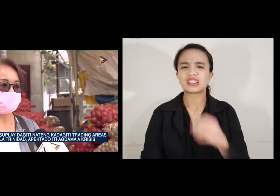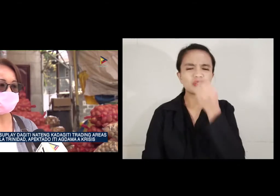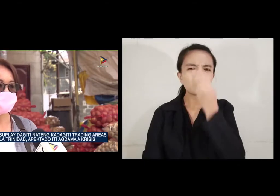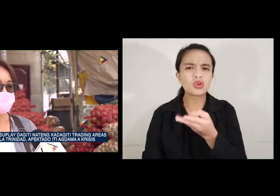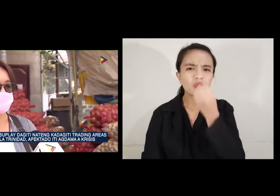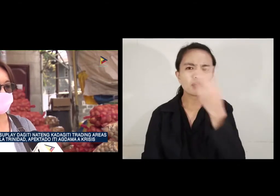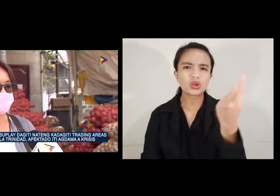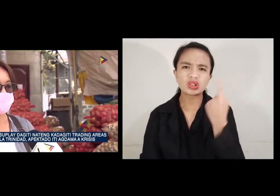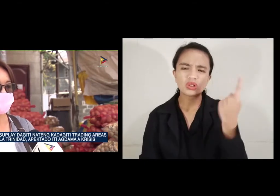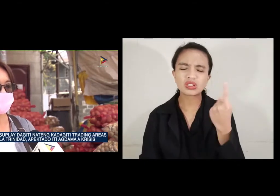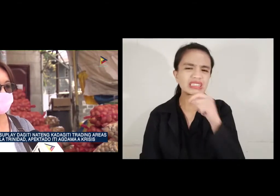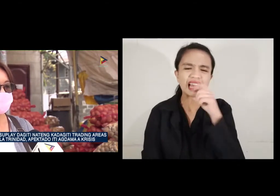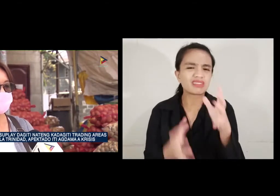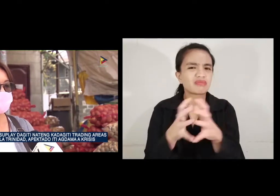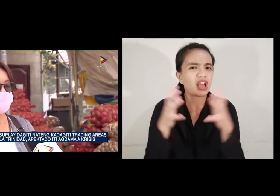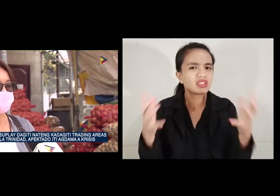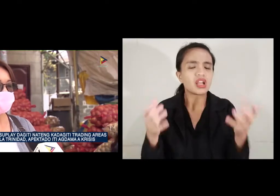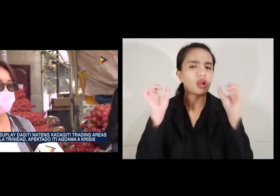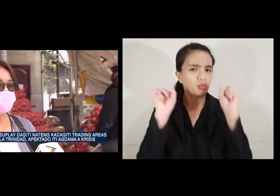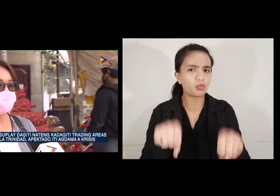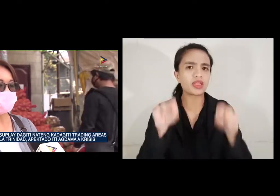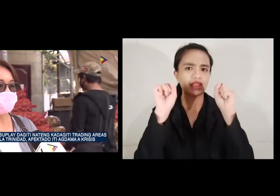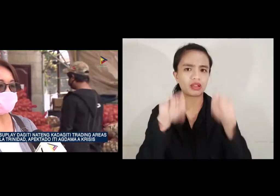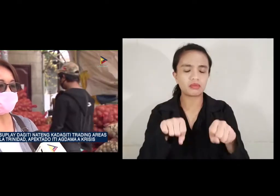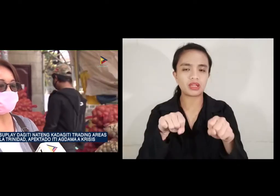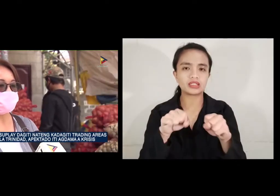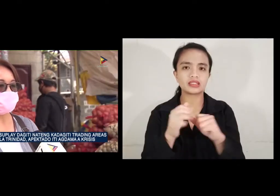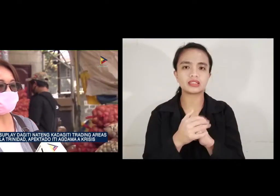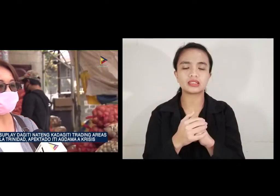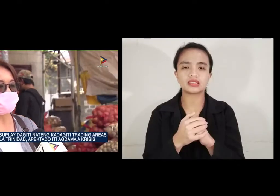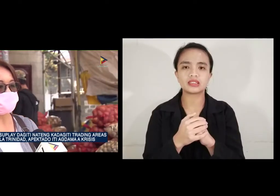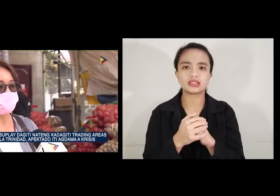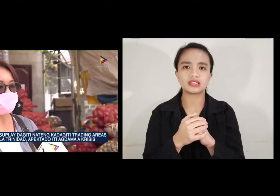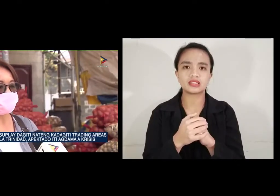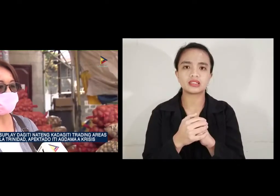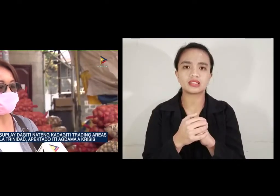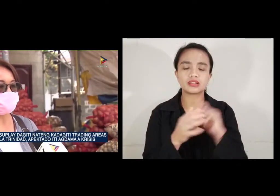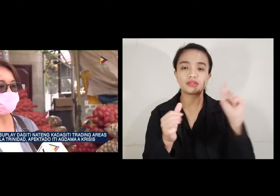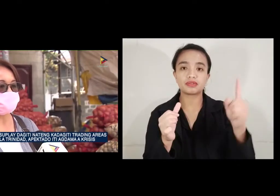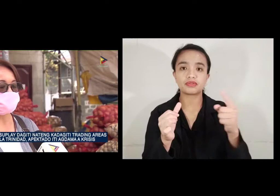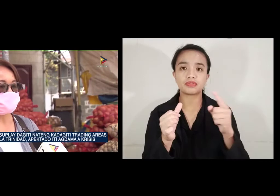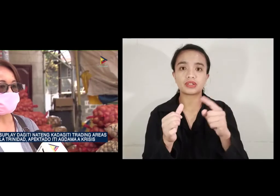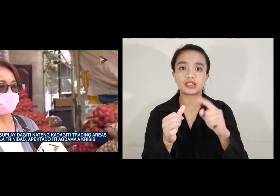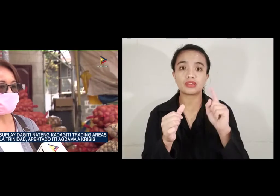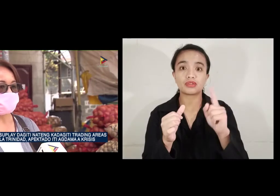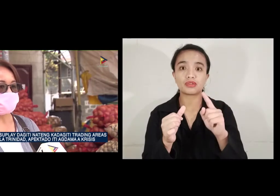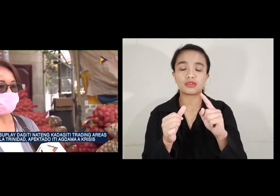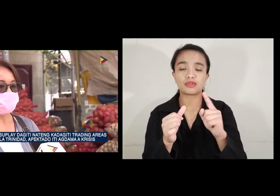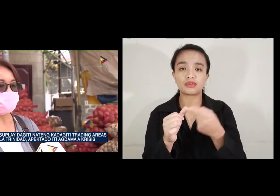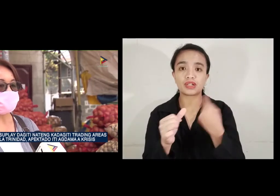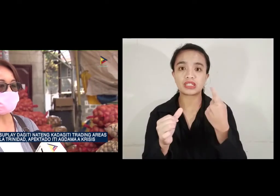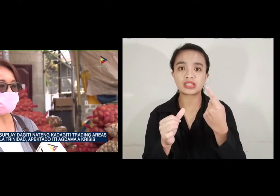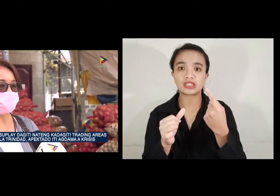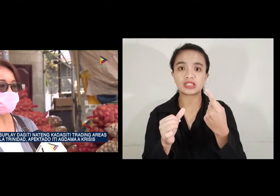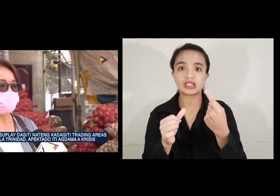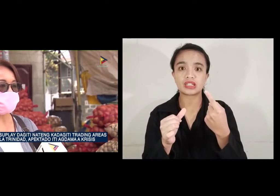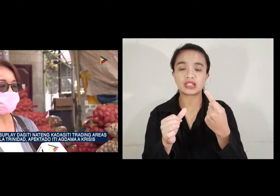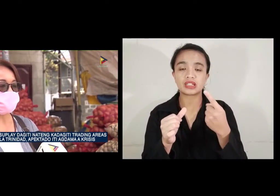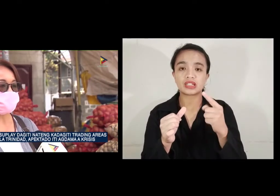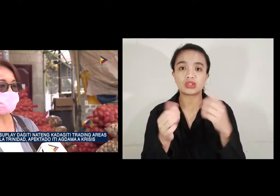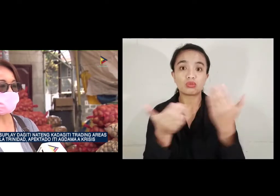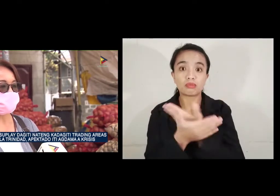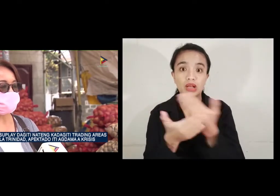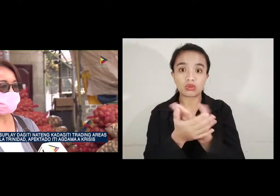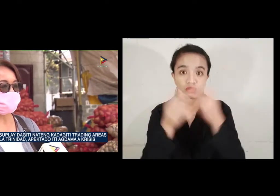sir takwa. Medyo mabalin pa lang tilang piman na no jay first class nga natungkot nangina ada